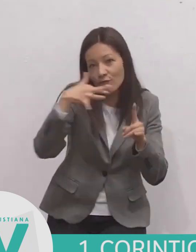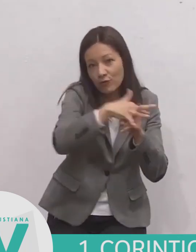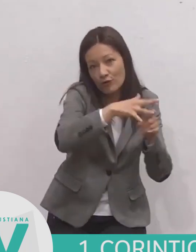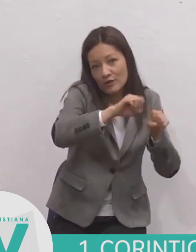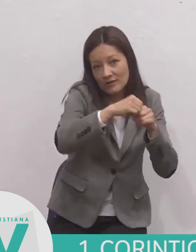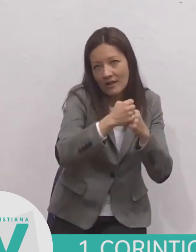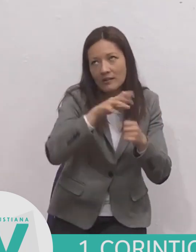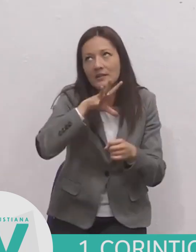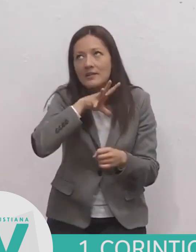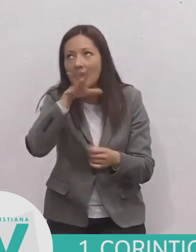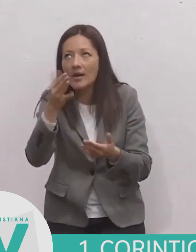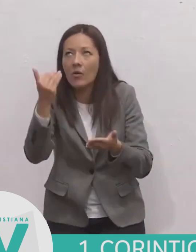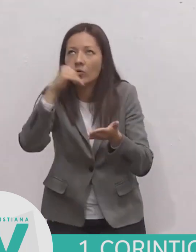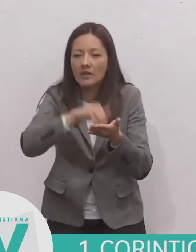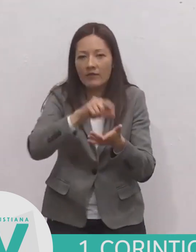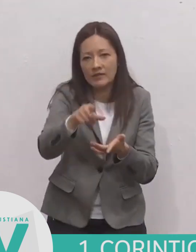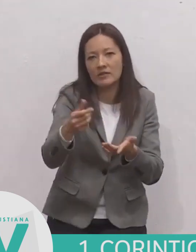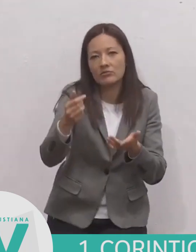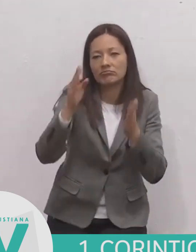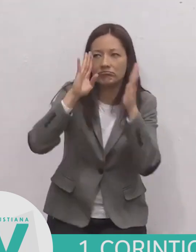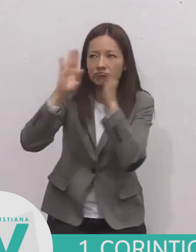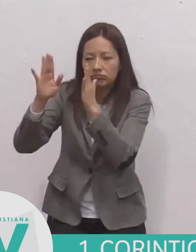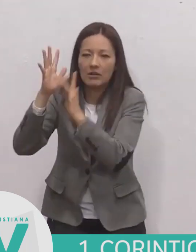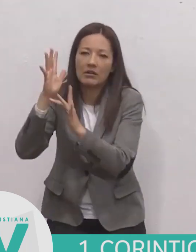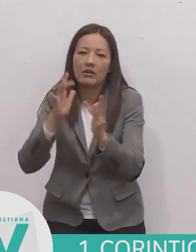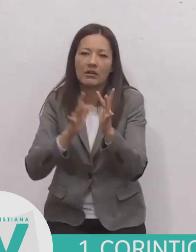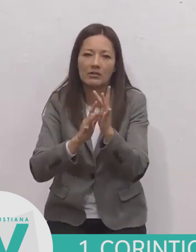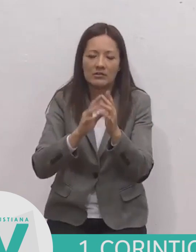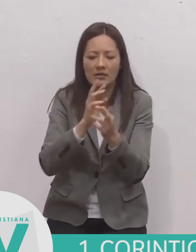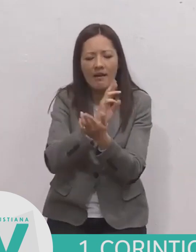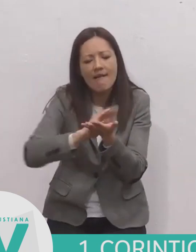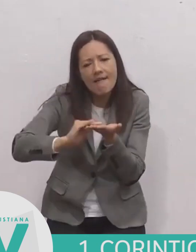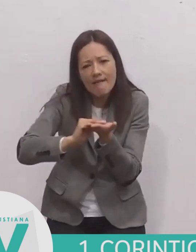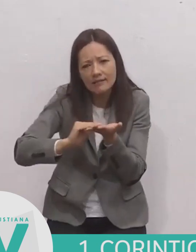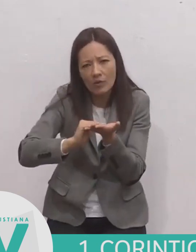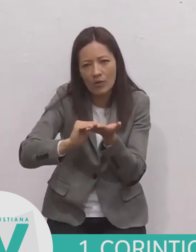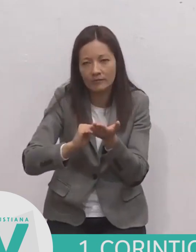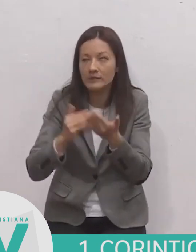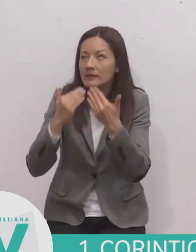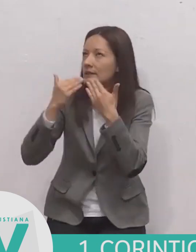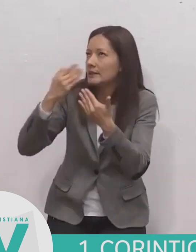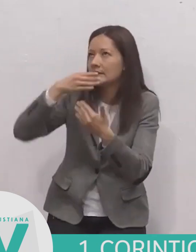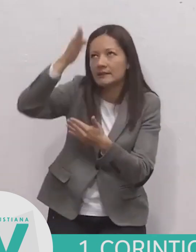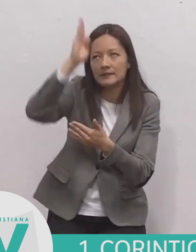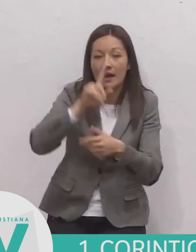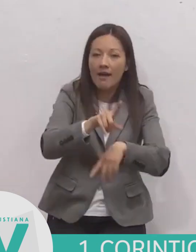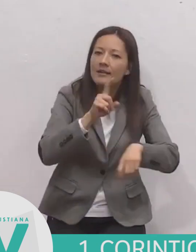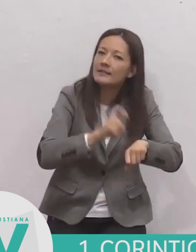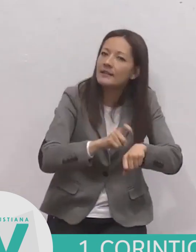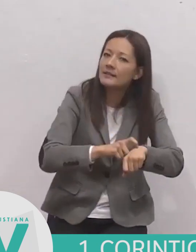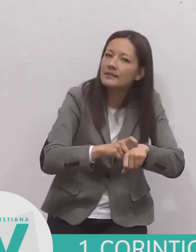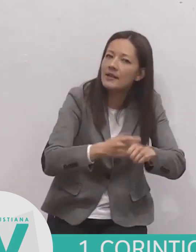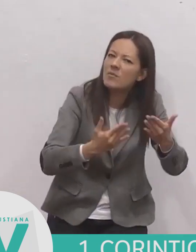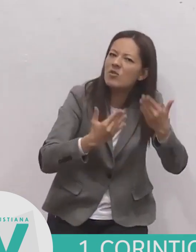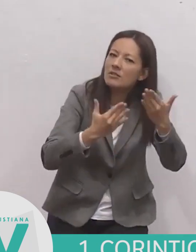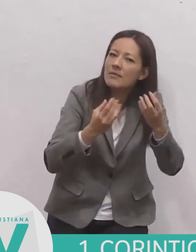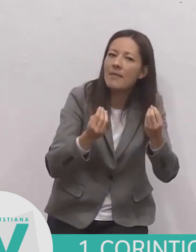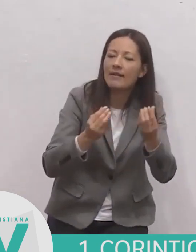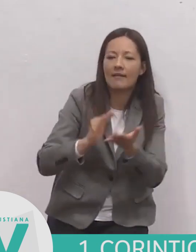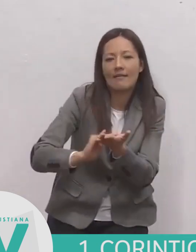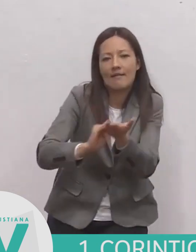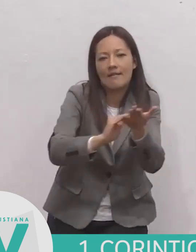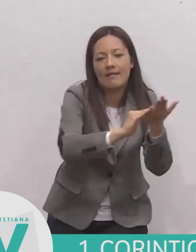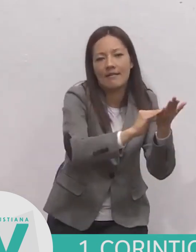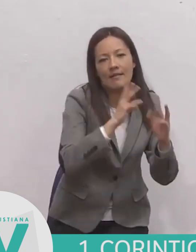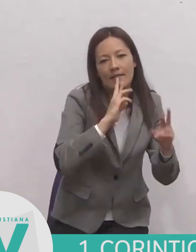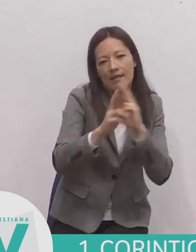para que ellos tengan otra vez la comunión, clamar para que ellos sean restaurados. Yo doy gracias a Dios que este tiempo está sirviendo para restaurar muchas relaciones